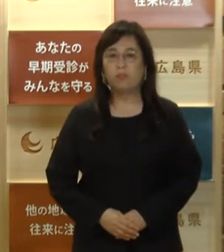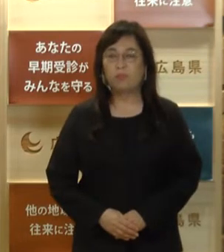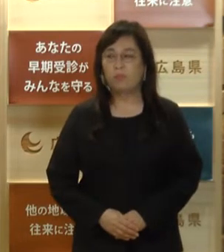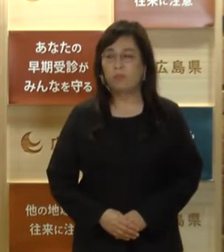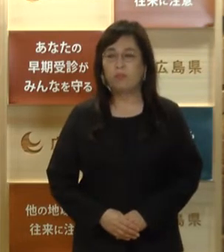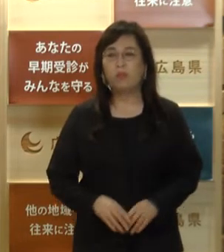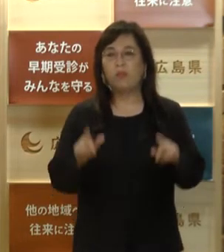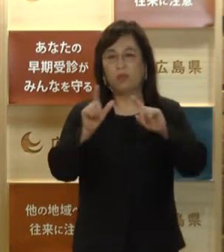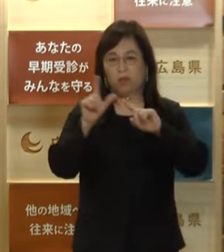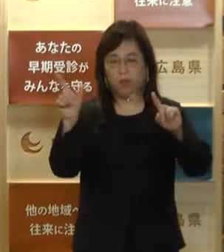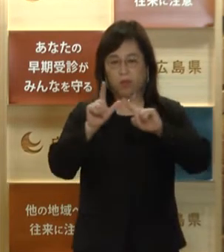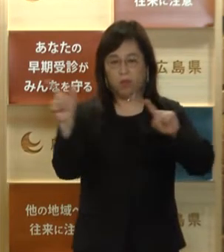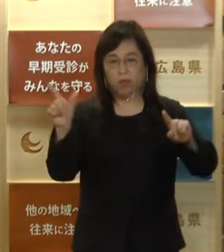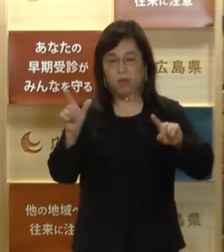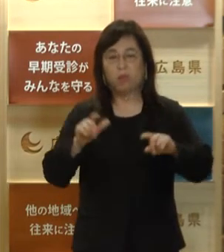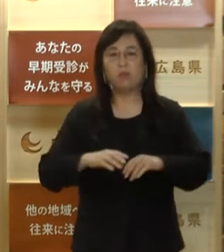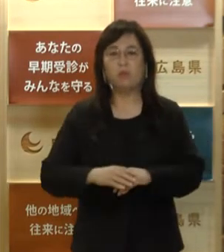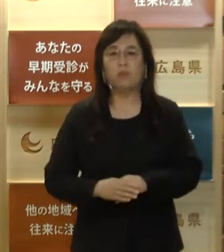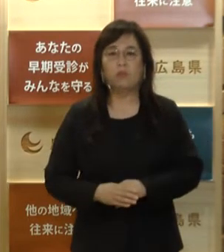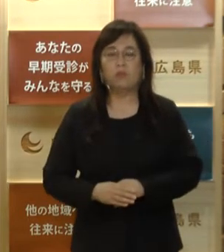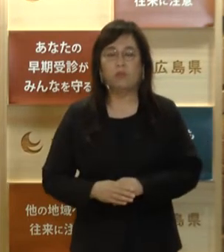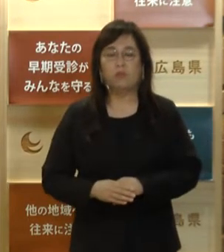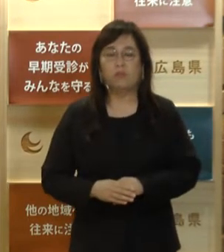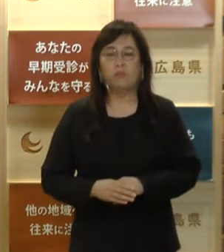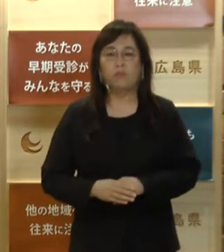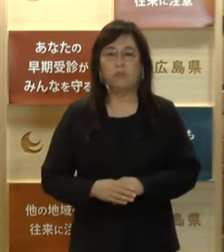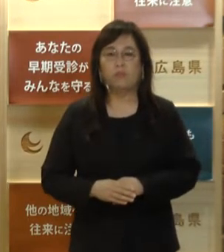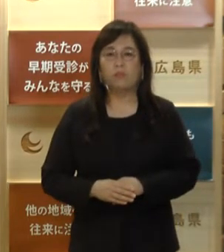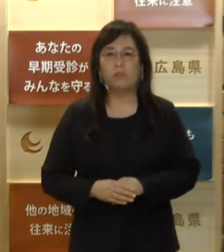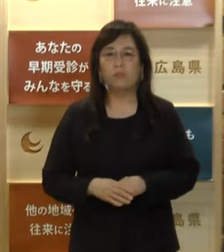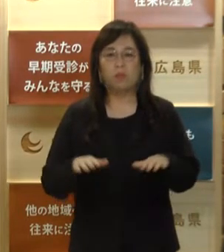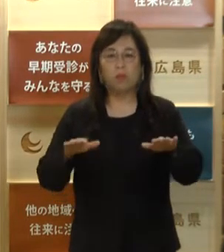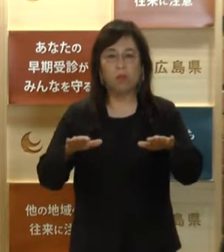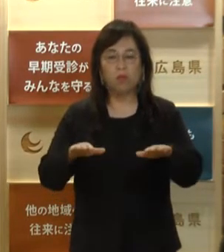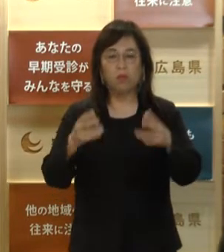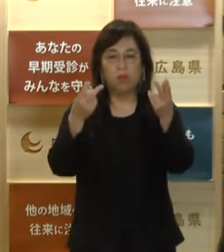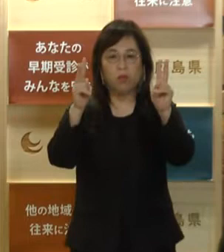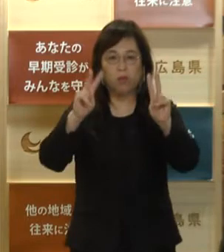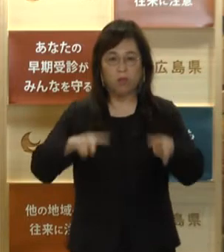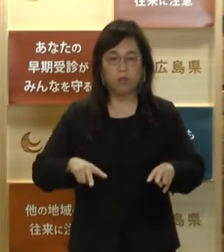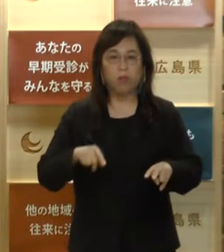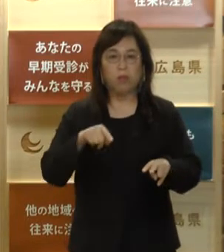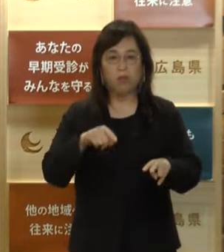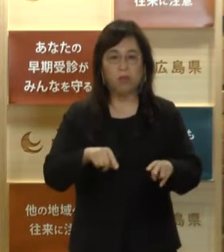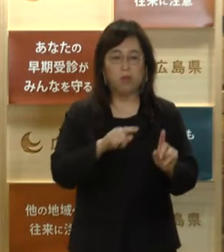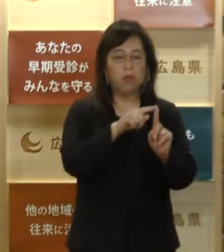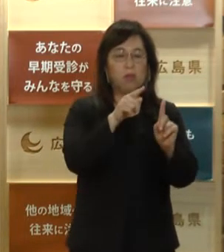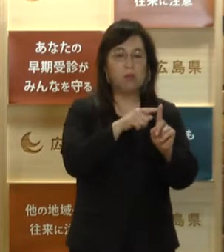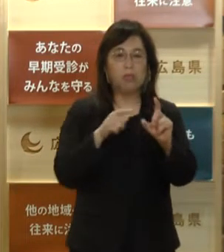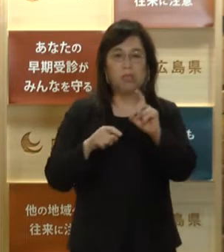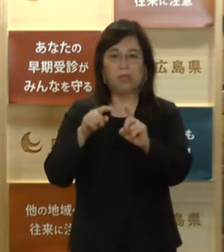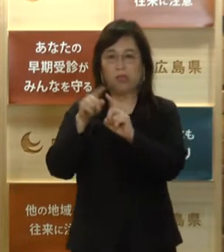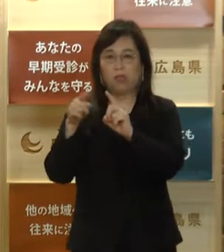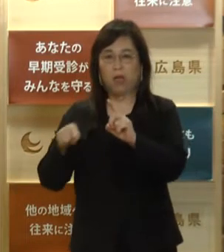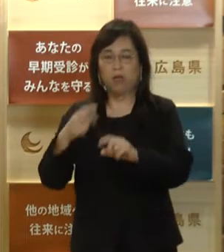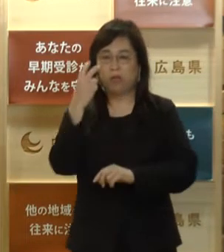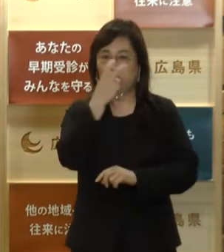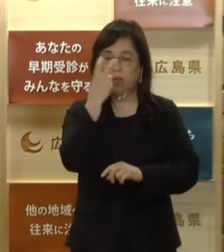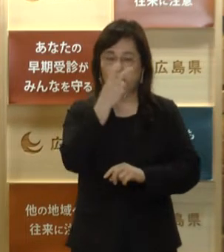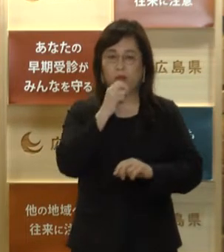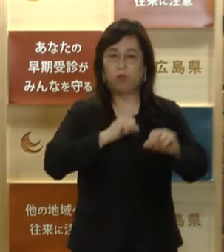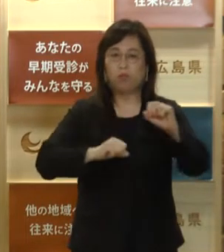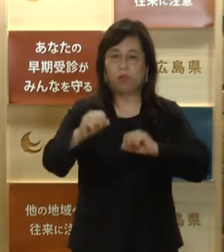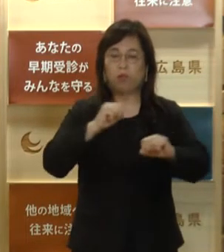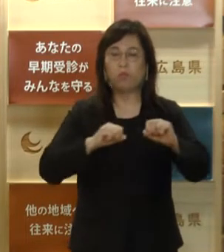すみません、NHK の井原氏と申します。改めてなんですけれども、今回その広島県でこういった PCR 検査の取り組みをされてらっしゃる中